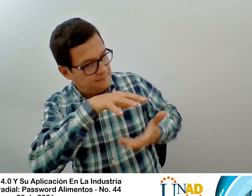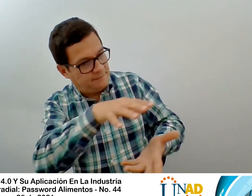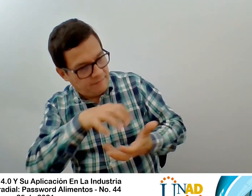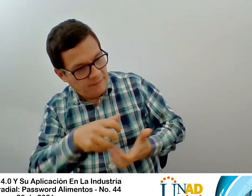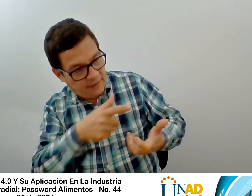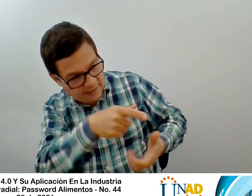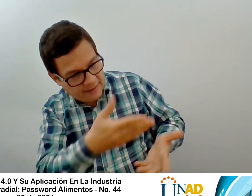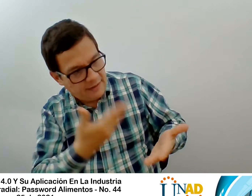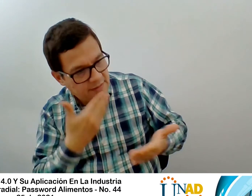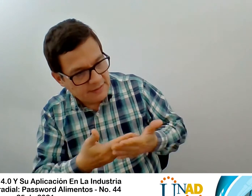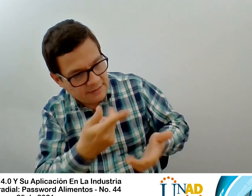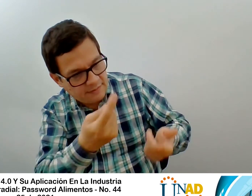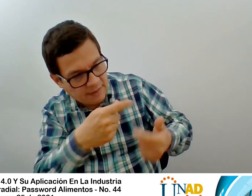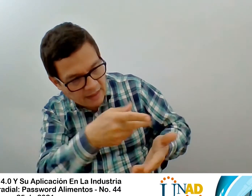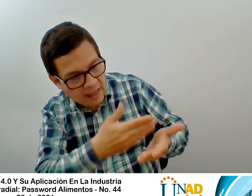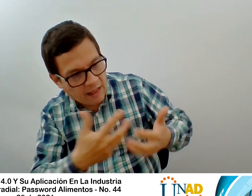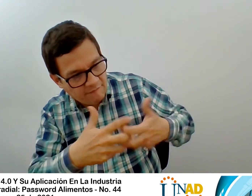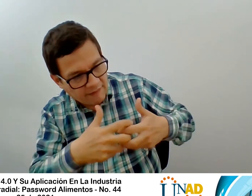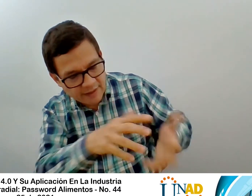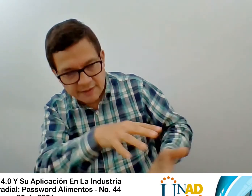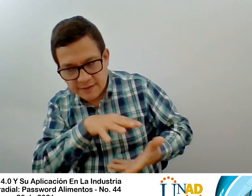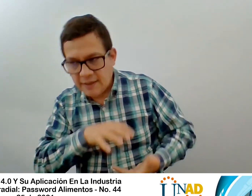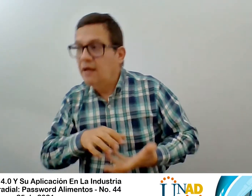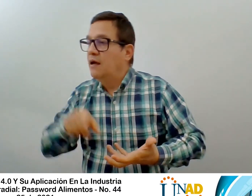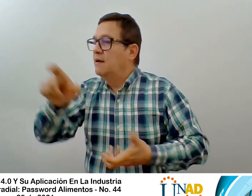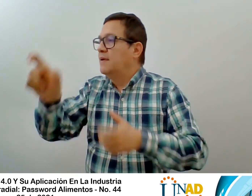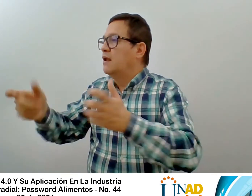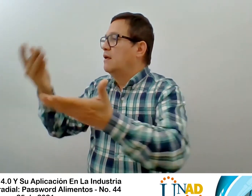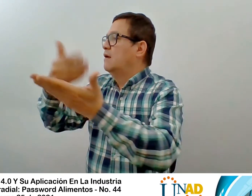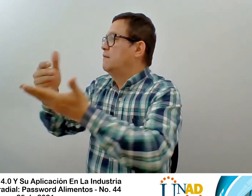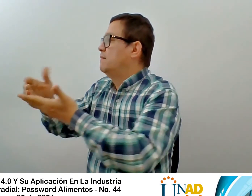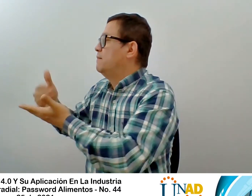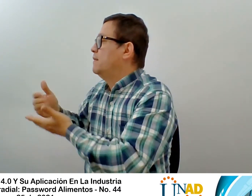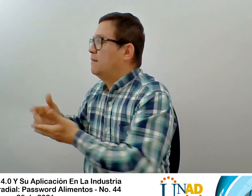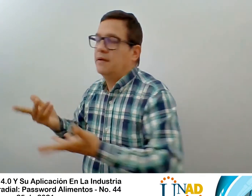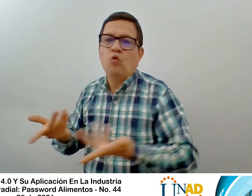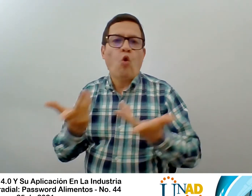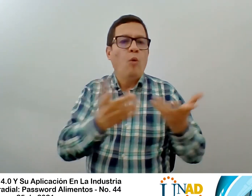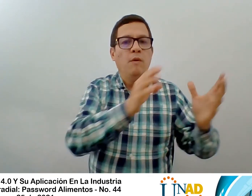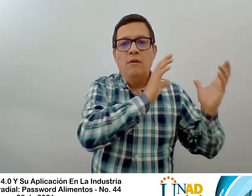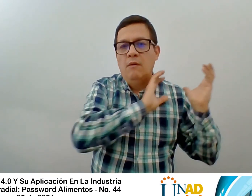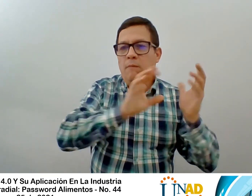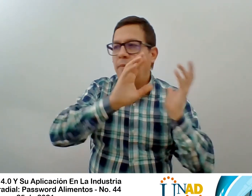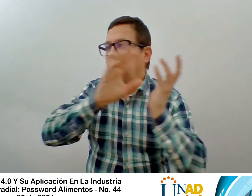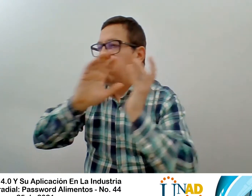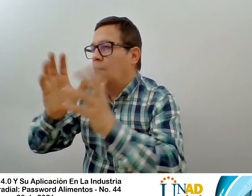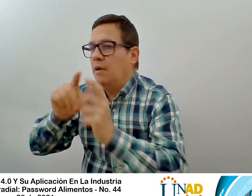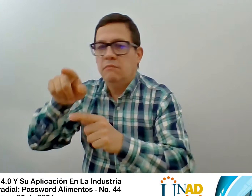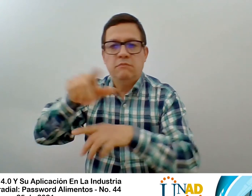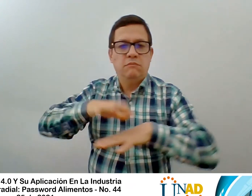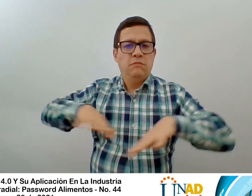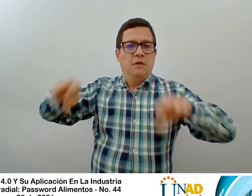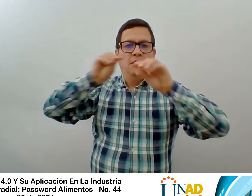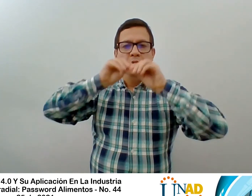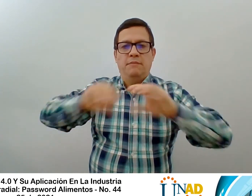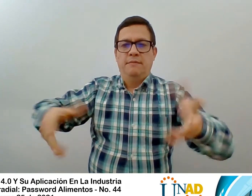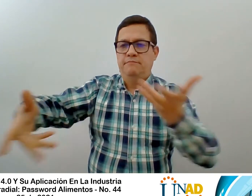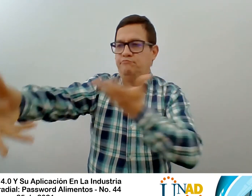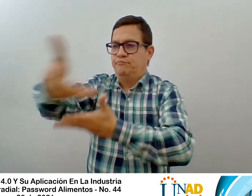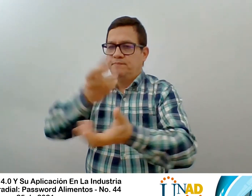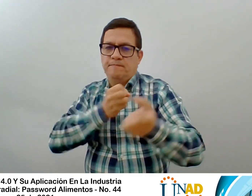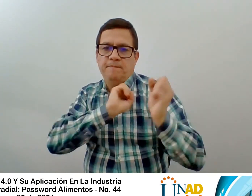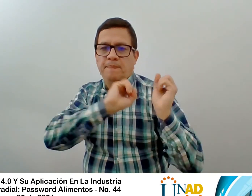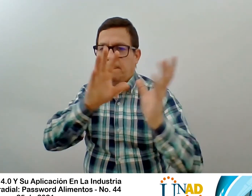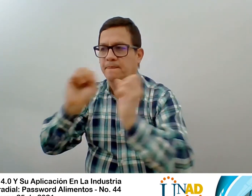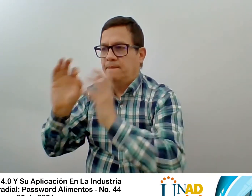forma eficiente, que se disminuyan los plazos que tiene logística, la cadena logística, que se agilice la llegada de algunos